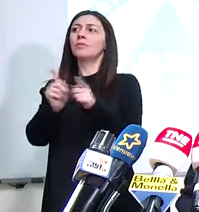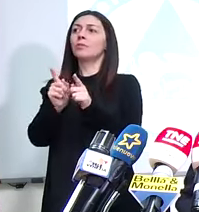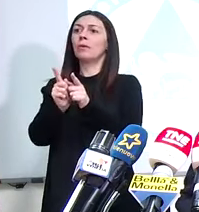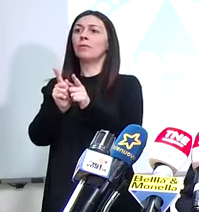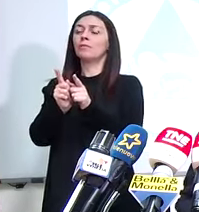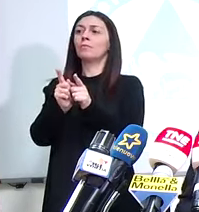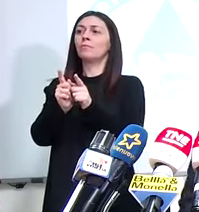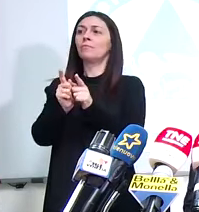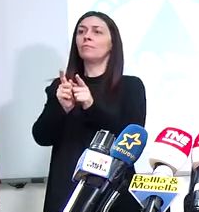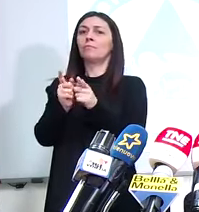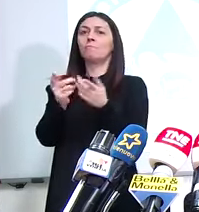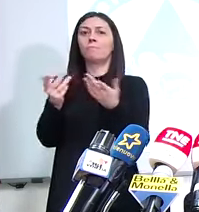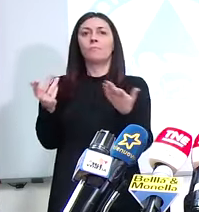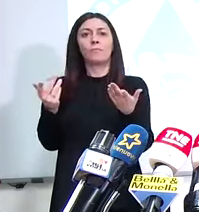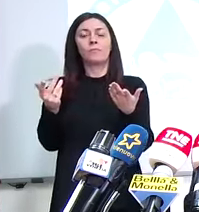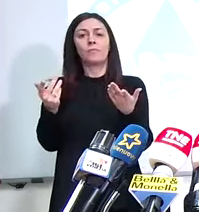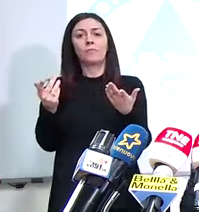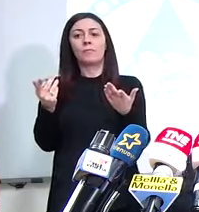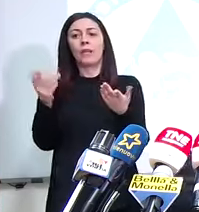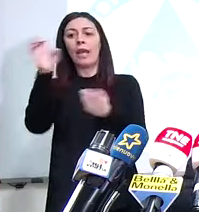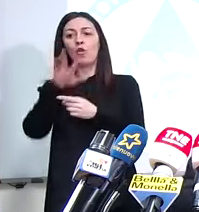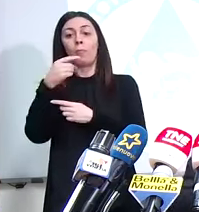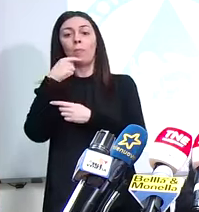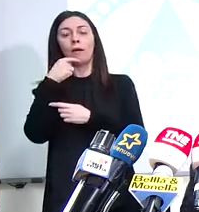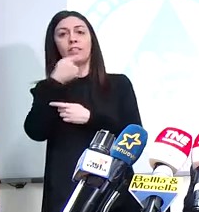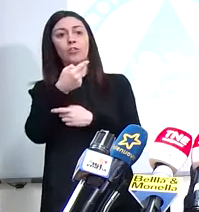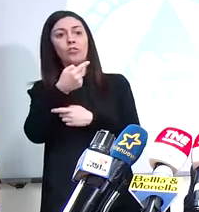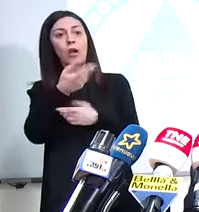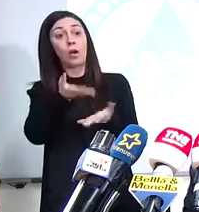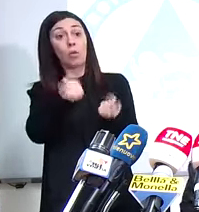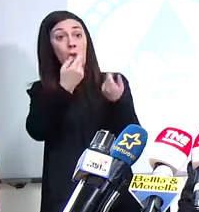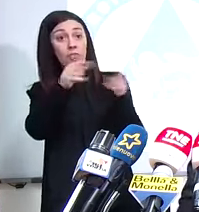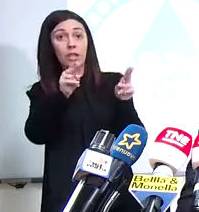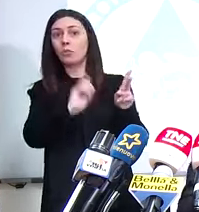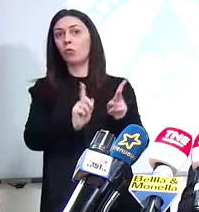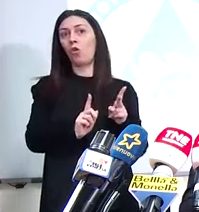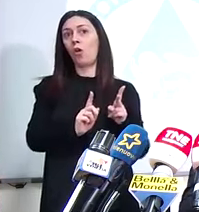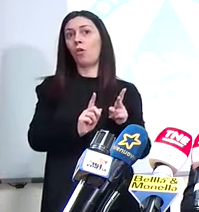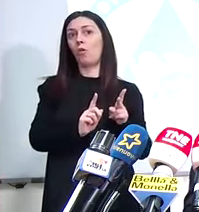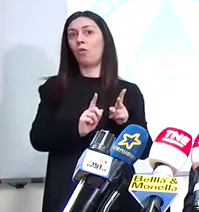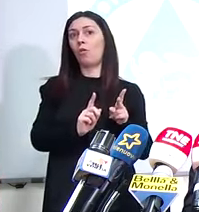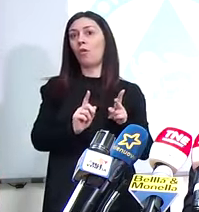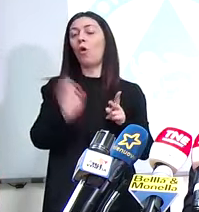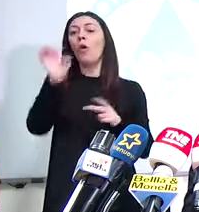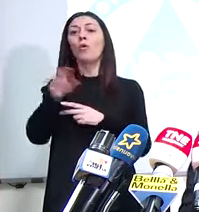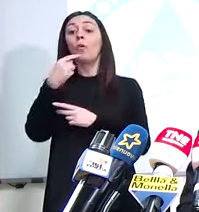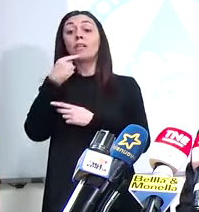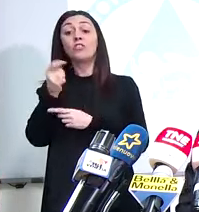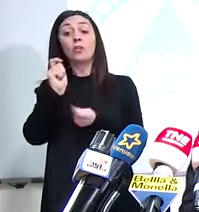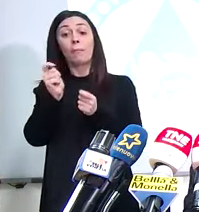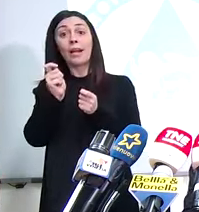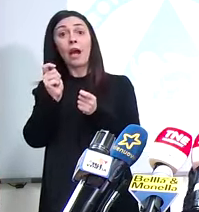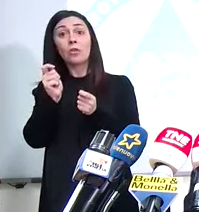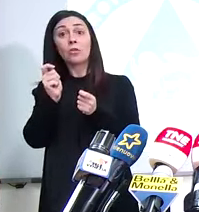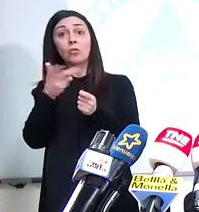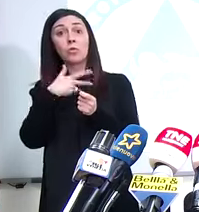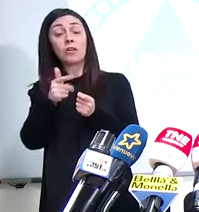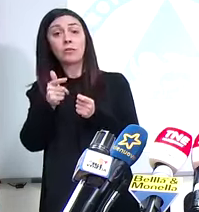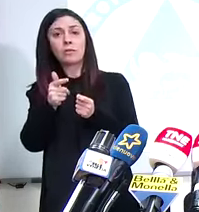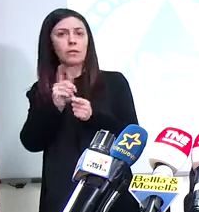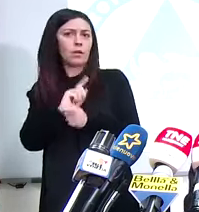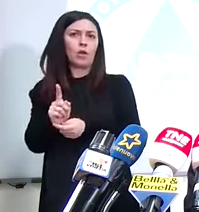l'europa non ti dice che non puoi comprarli non ti dice che non è vero che esista allora io faccio un passetto in più con voi ma le major come dure